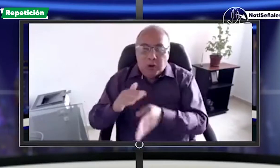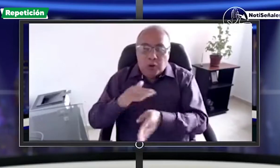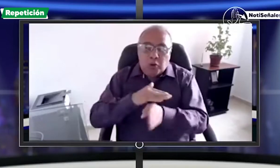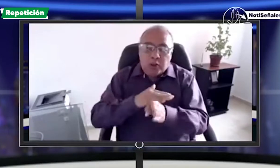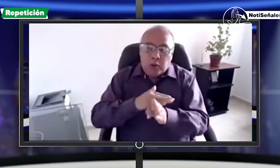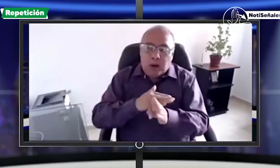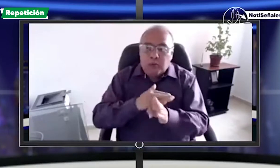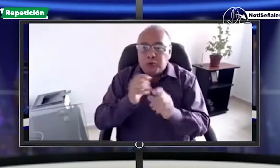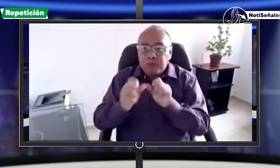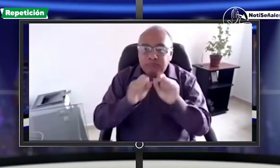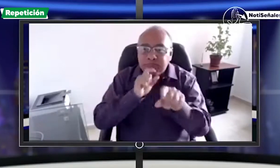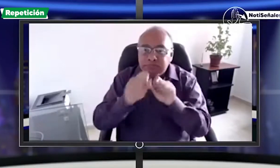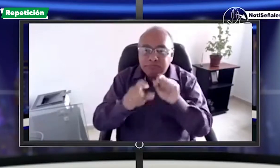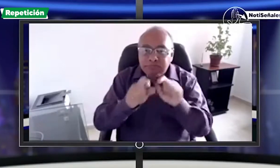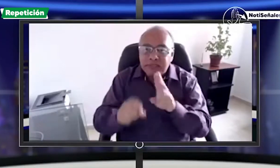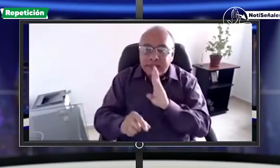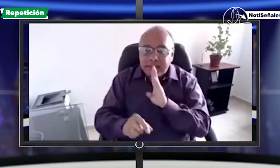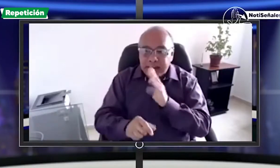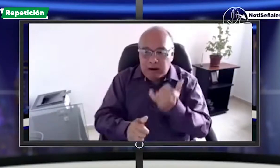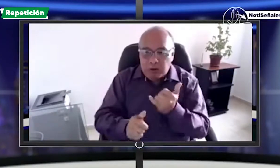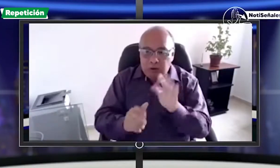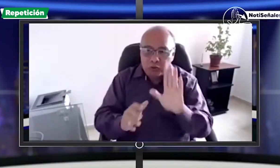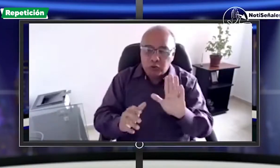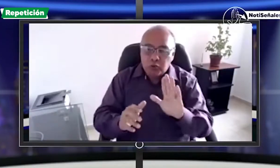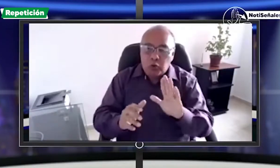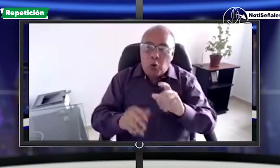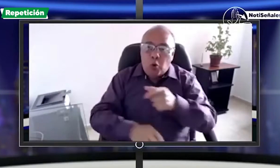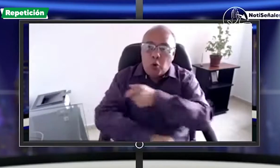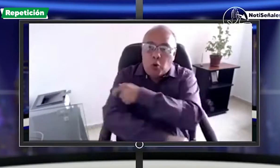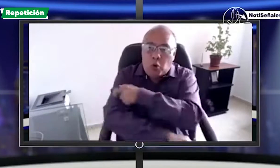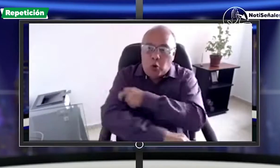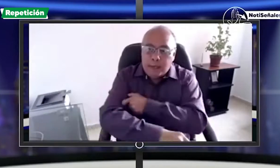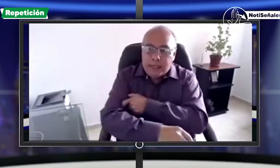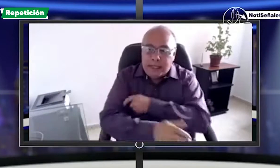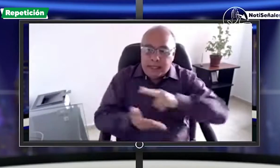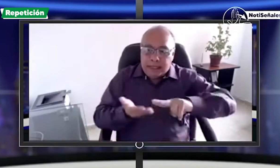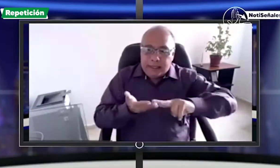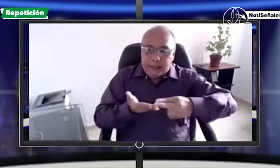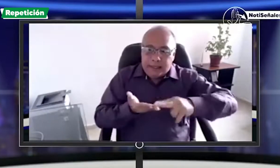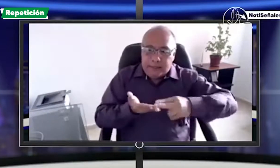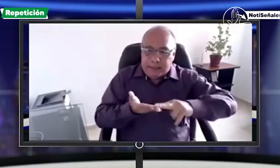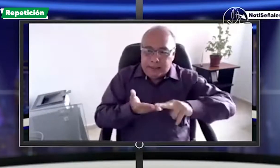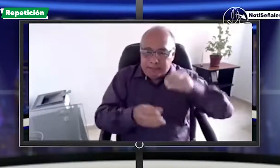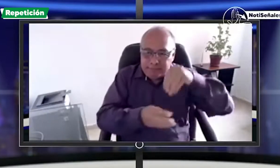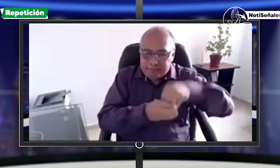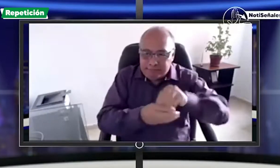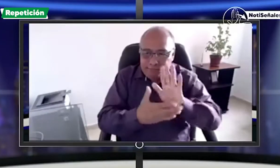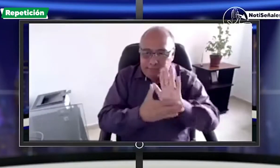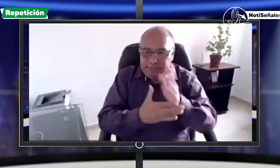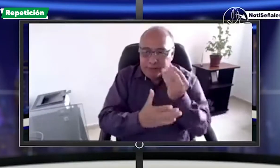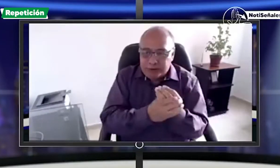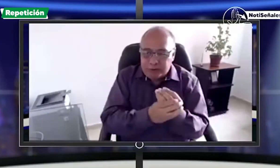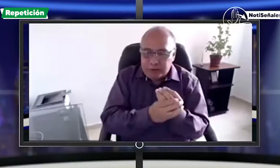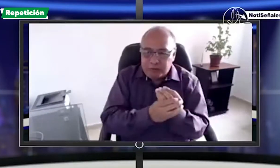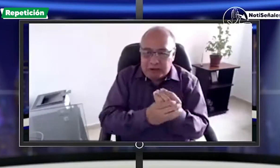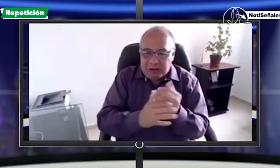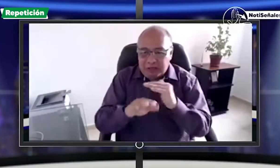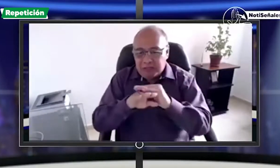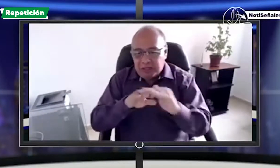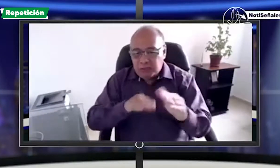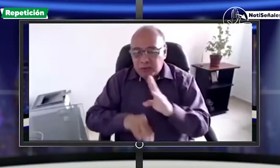Yo creo que quizás no es el momento para dar una respuesta a esto, sino que más bien continuemos pues con este panel y le demos